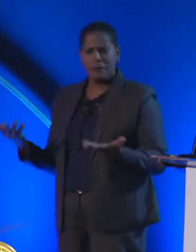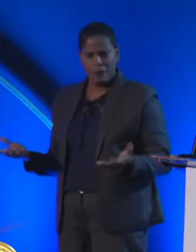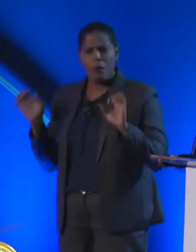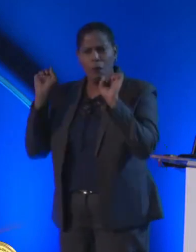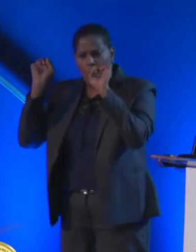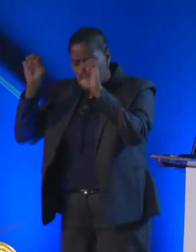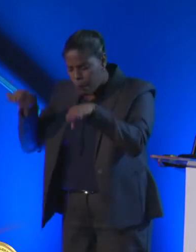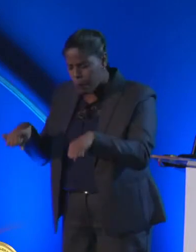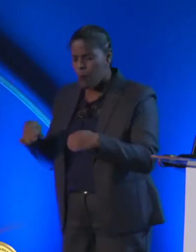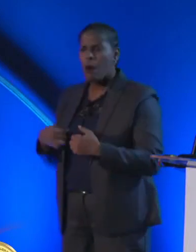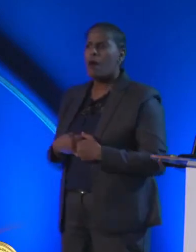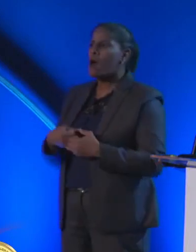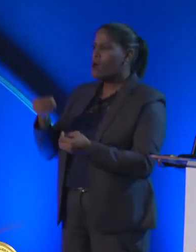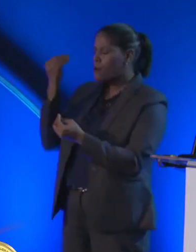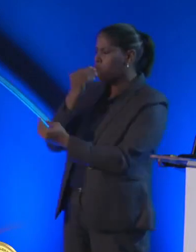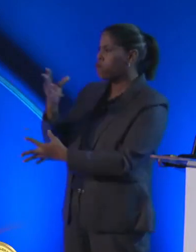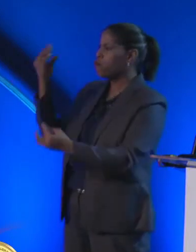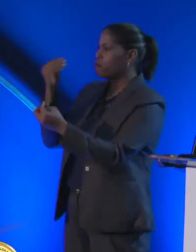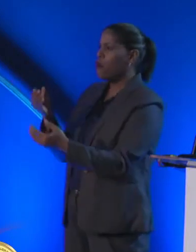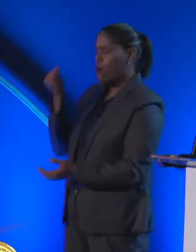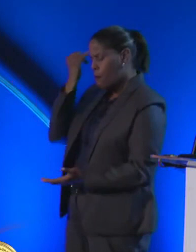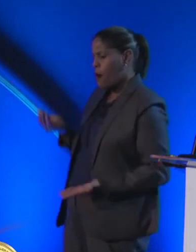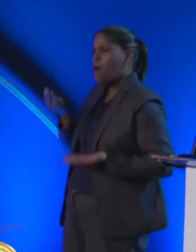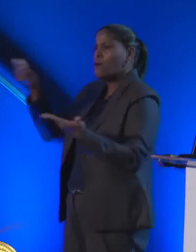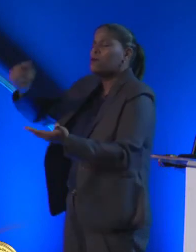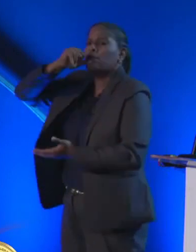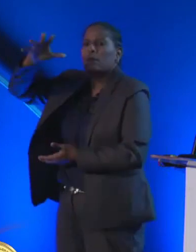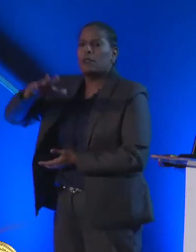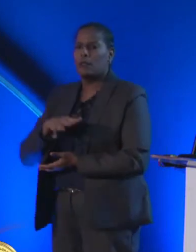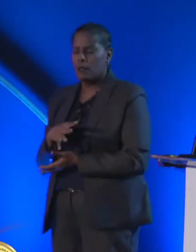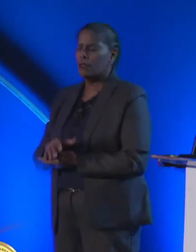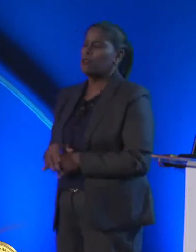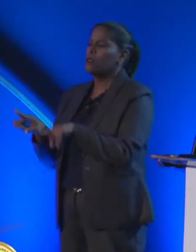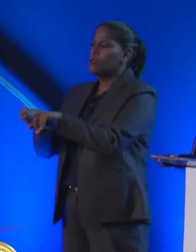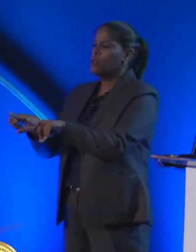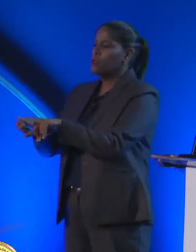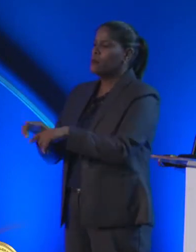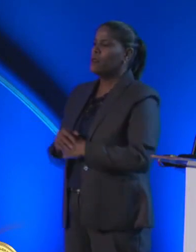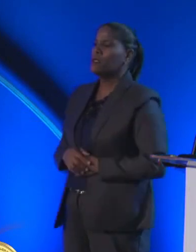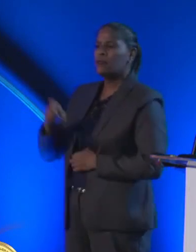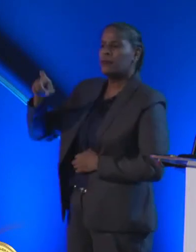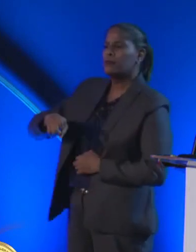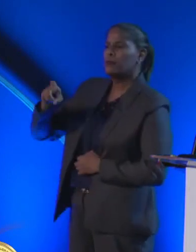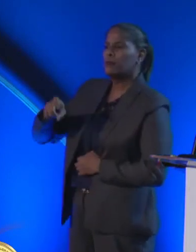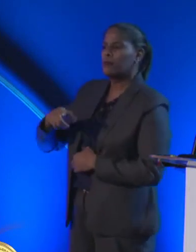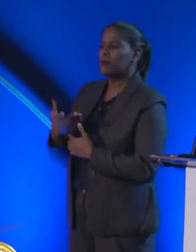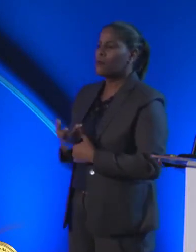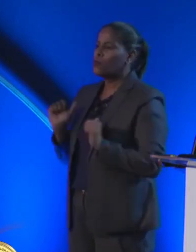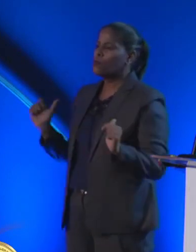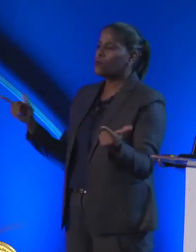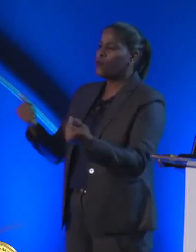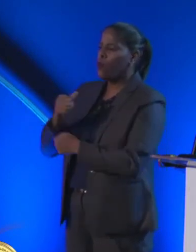puedan dar a conocer las propuestas de las mujeres y también necesitamos que